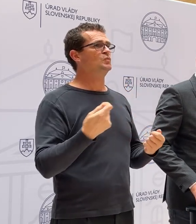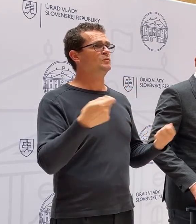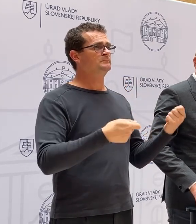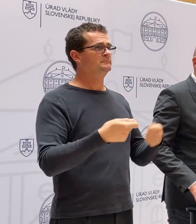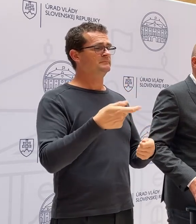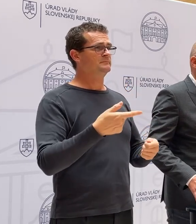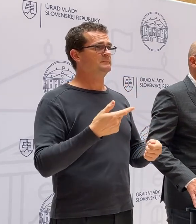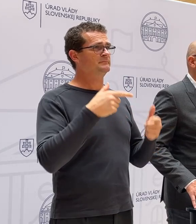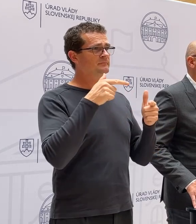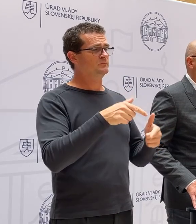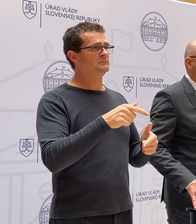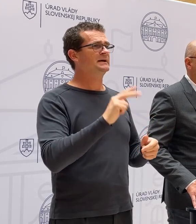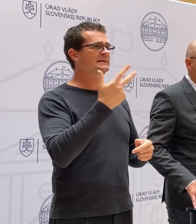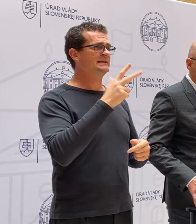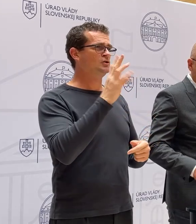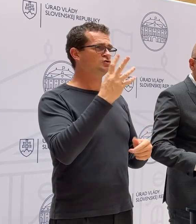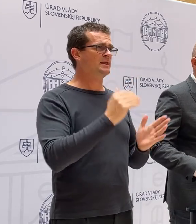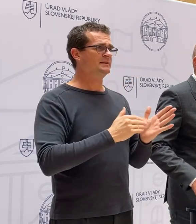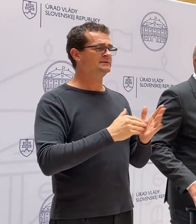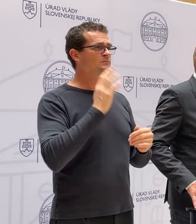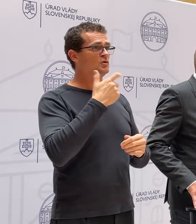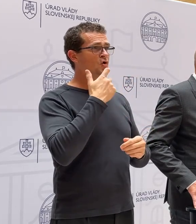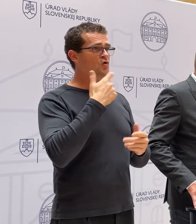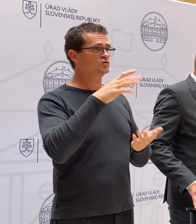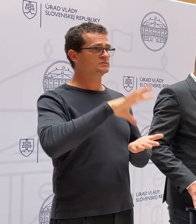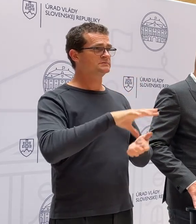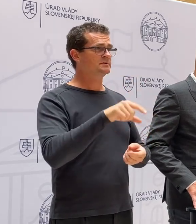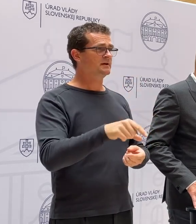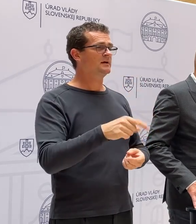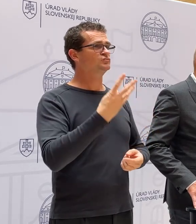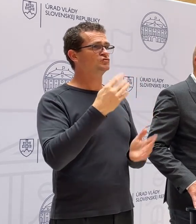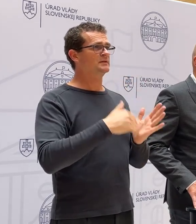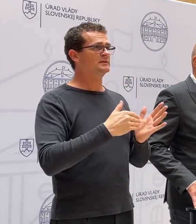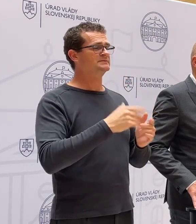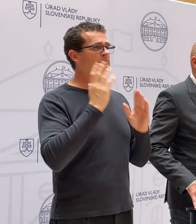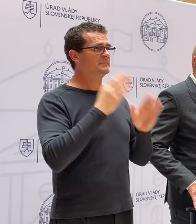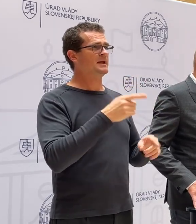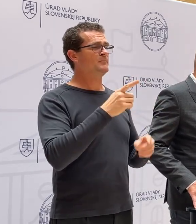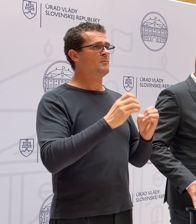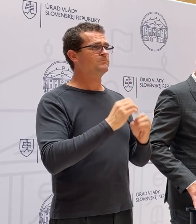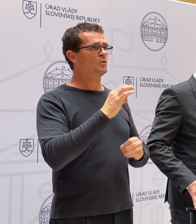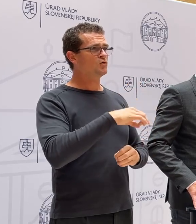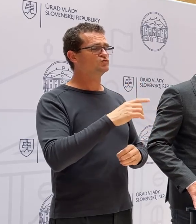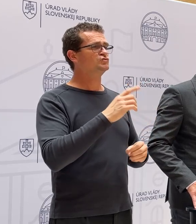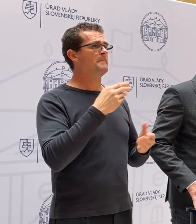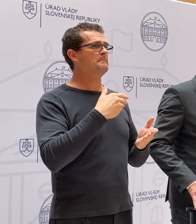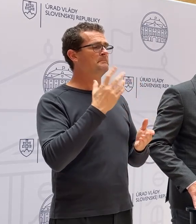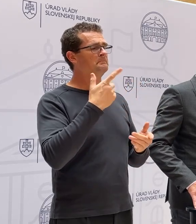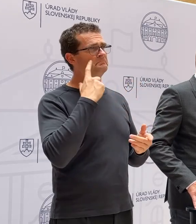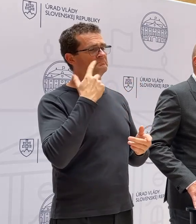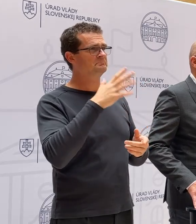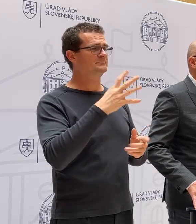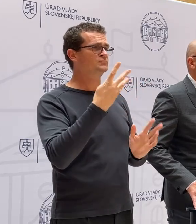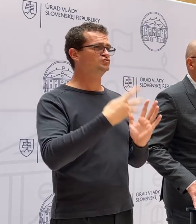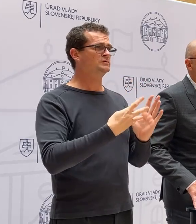Čiže dokopy odhadom 13-14 tisíc budeme mať v Košiciach a 4 tisíc priamo v Bosch a ďalších